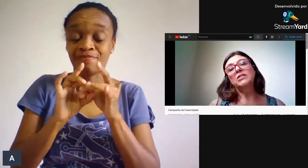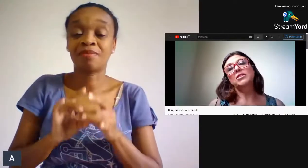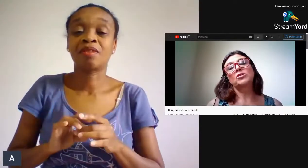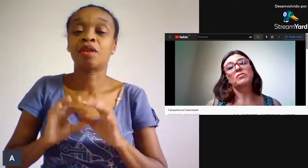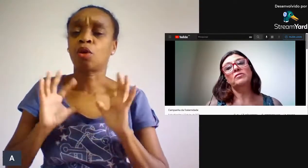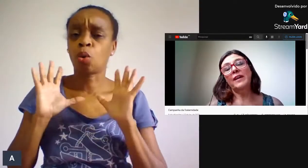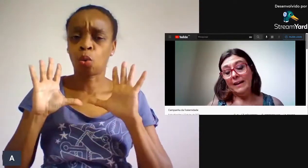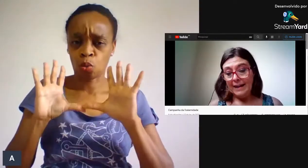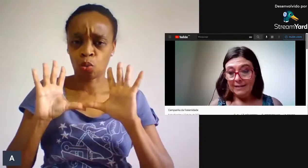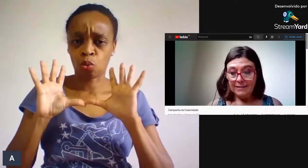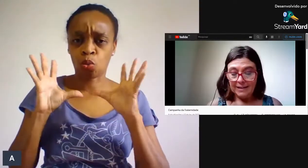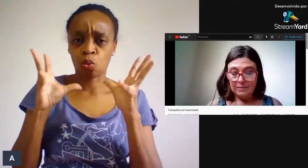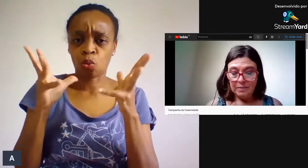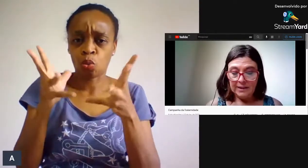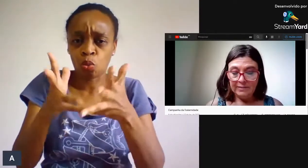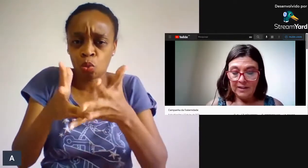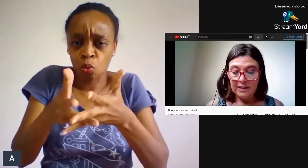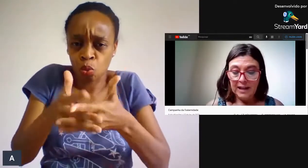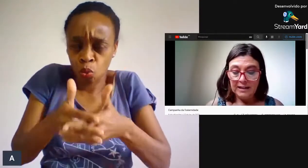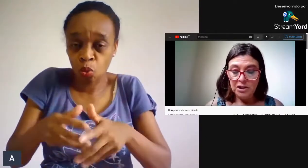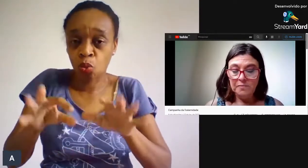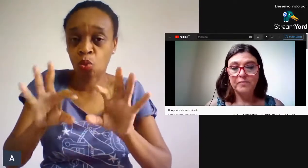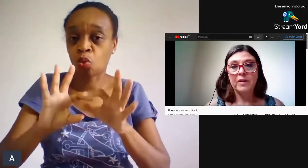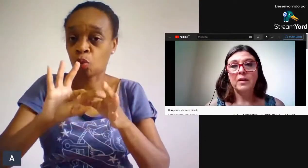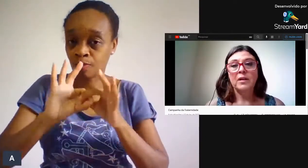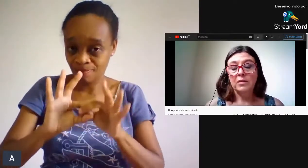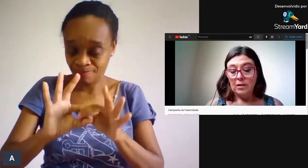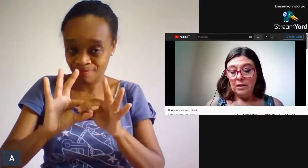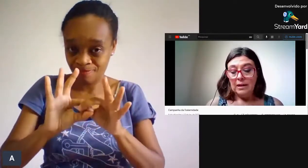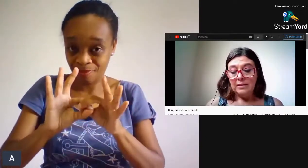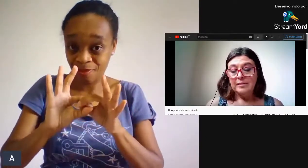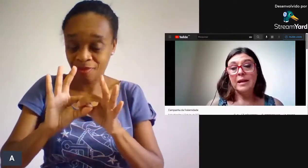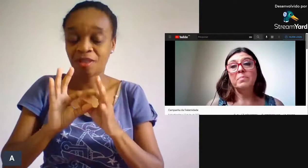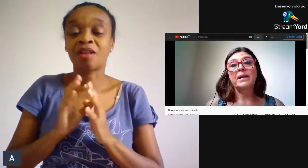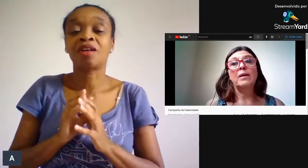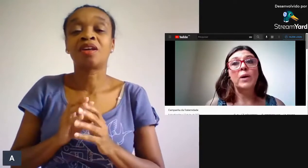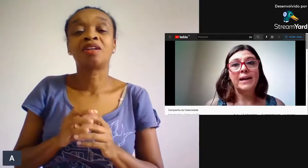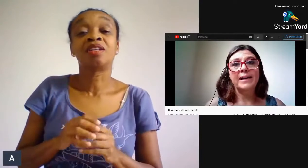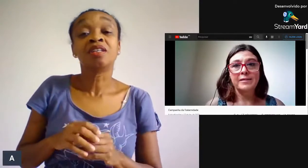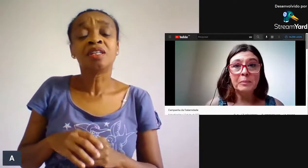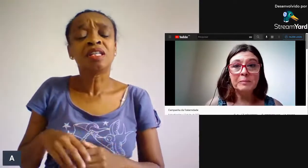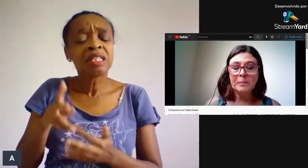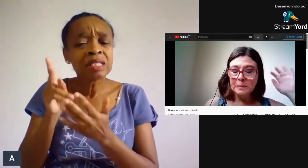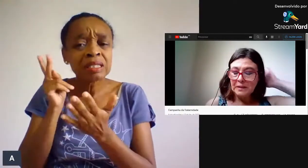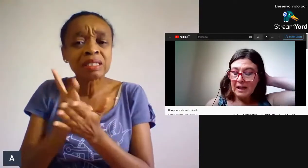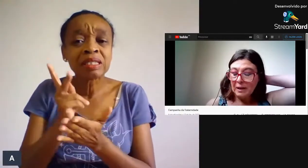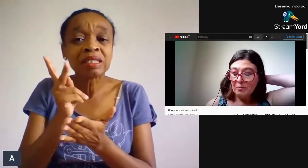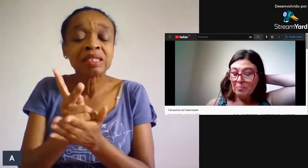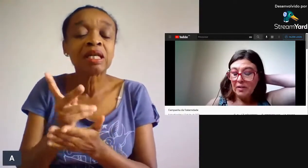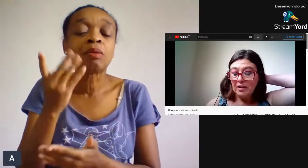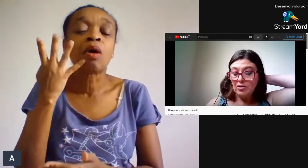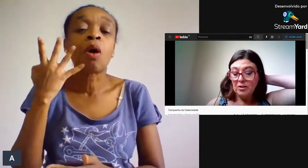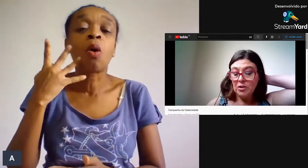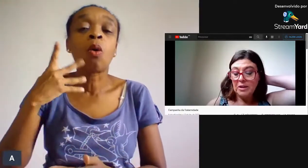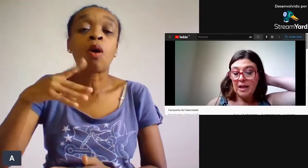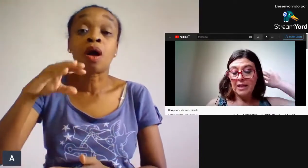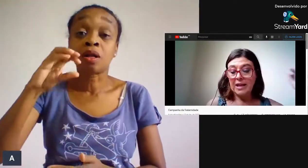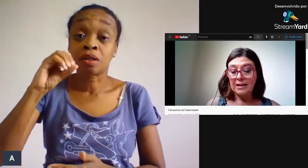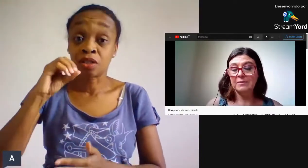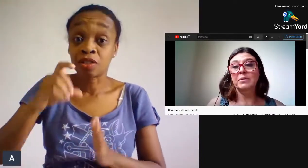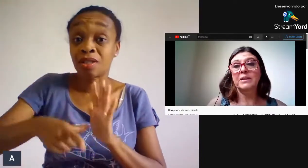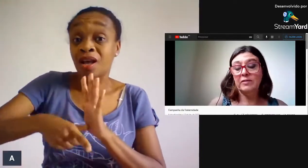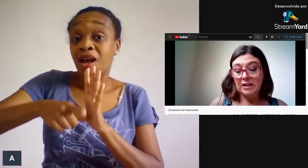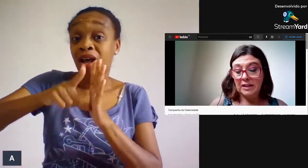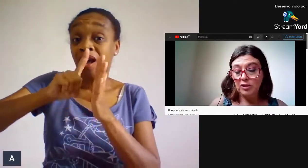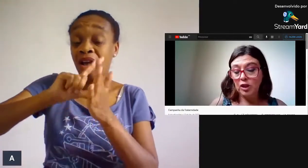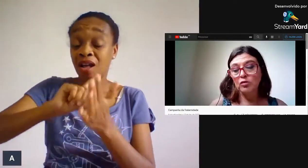Todo ano a gente ouve falar na campanha da fraternidade, sempre na quaresma, né? A gente tem aí